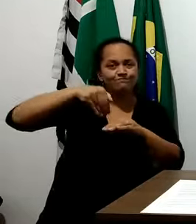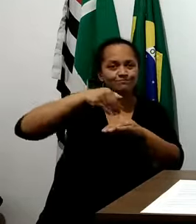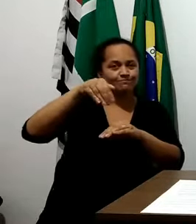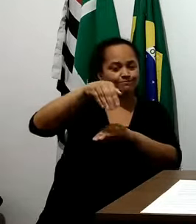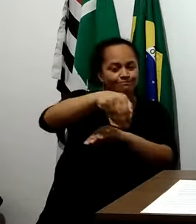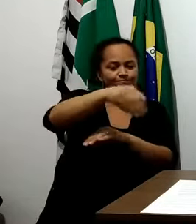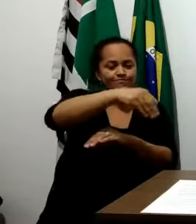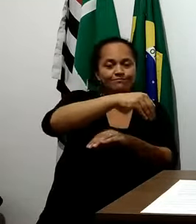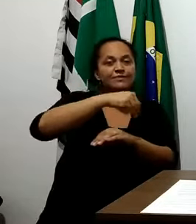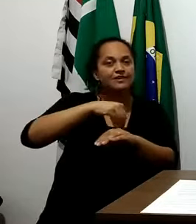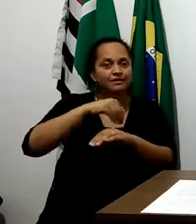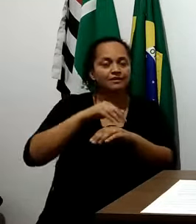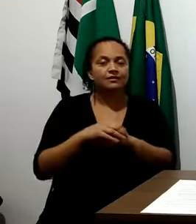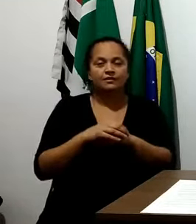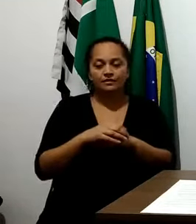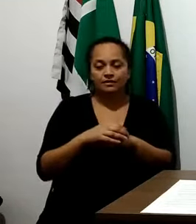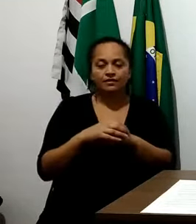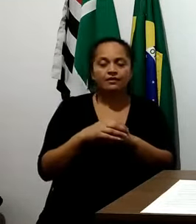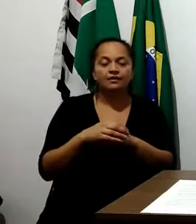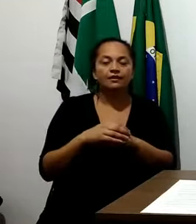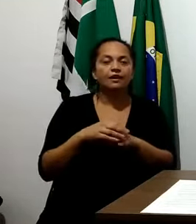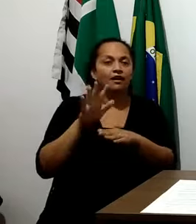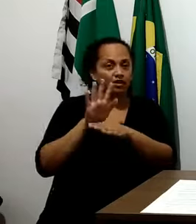dela, e lhe ponha estrume.